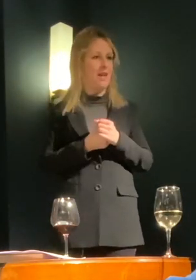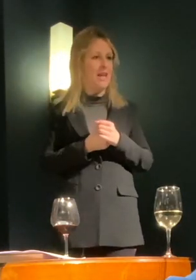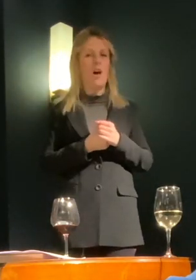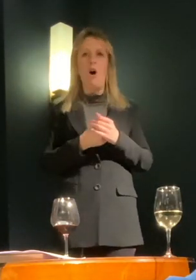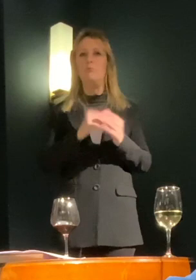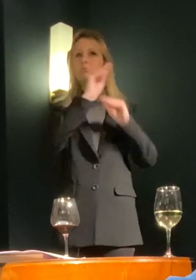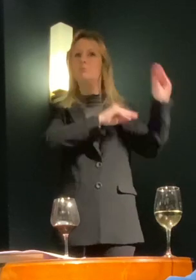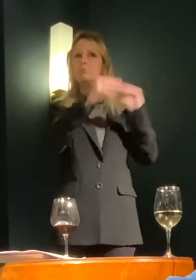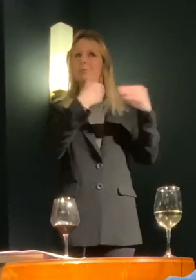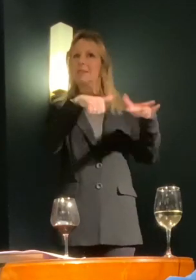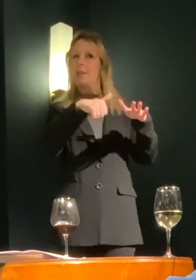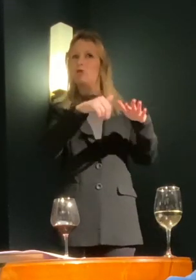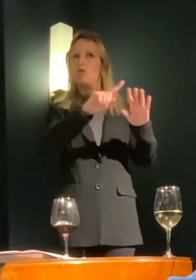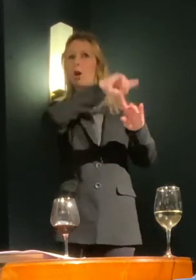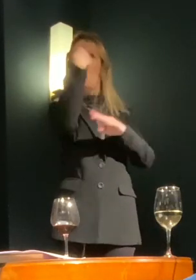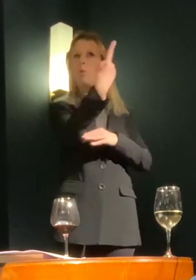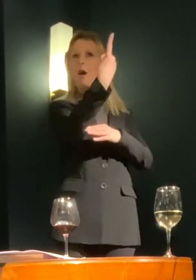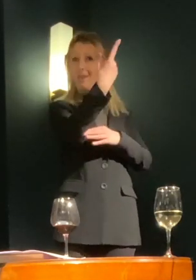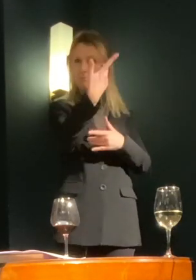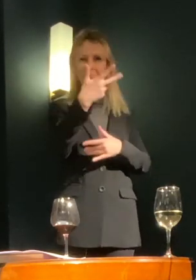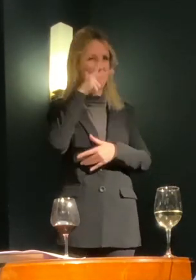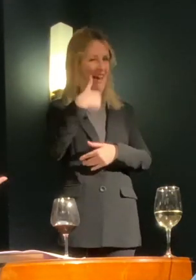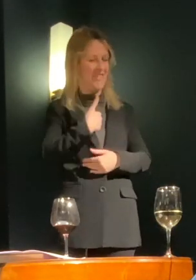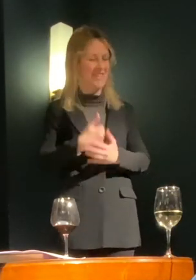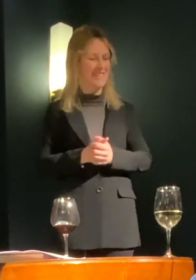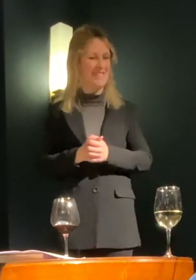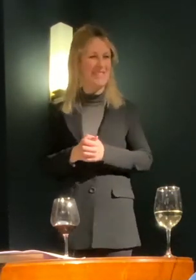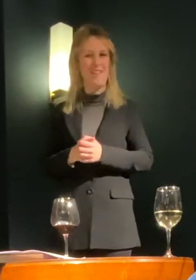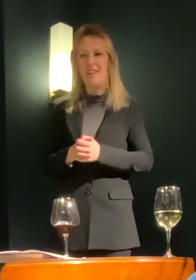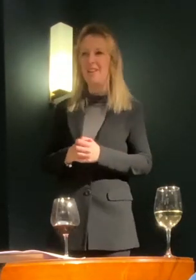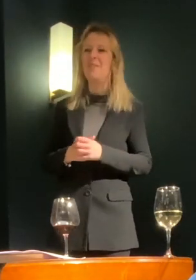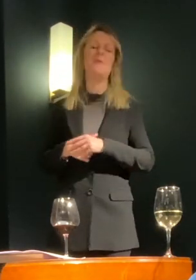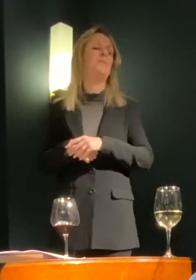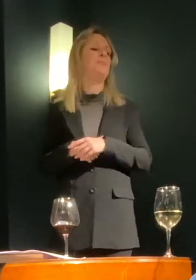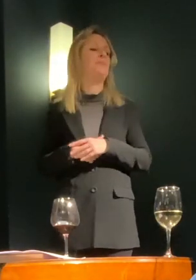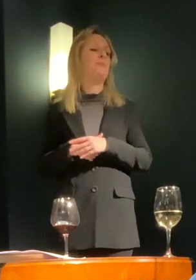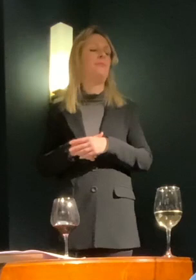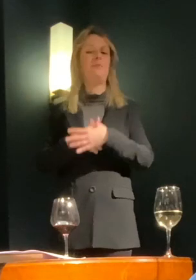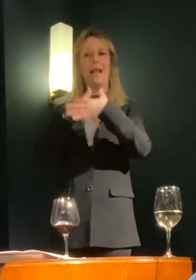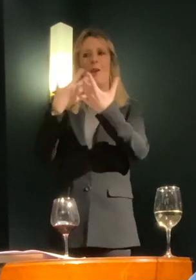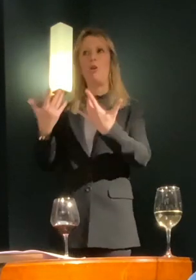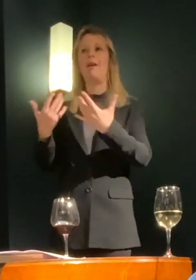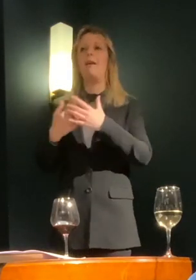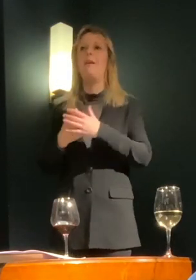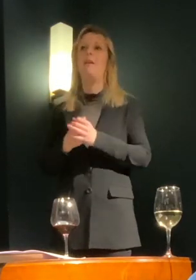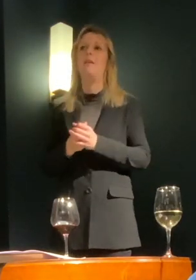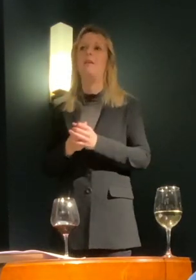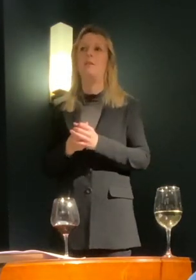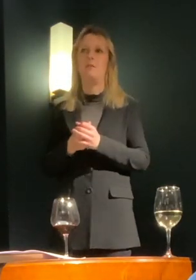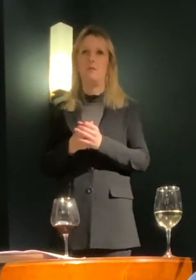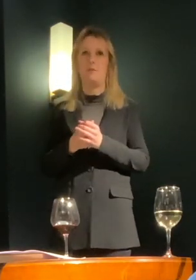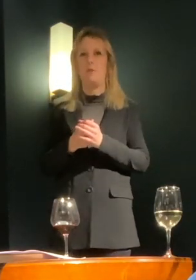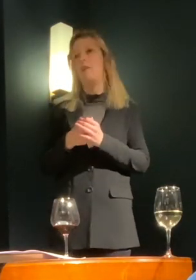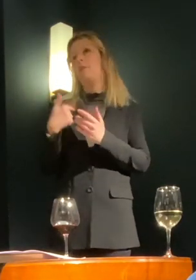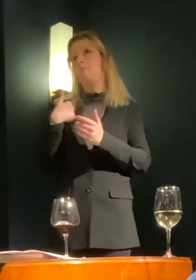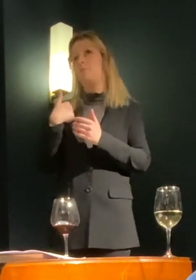domande, grazie. In una, non so se hai notato la bravura, te le ricordi tu, non ne ho fatta mezza forse, però. Allora, vado in ordine